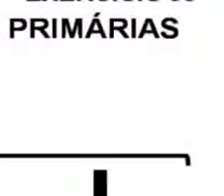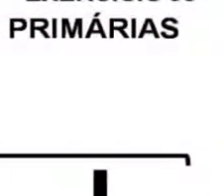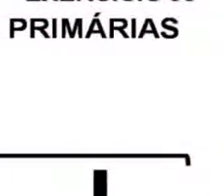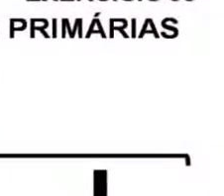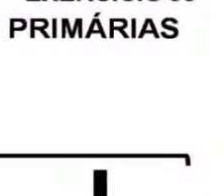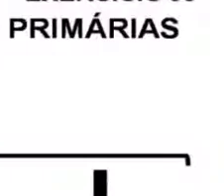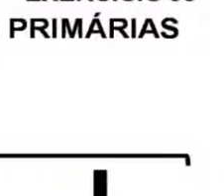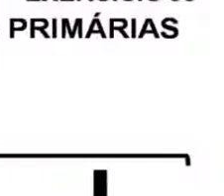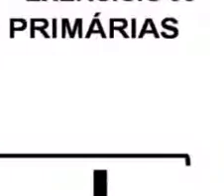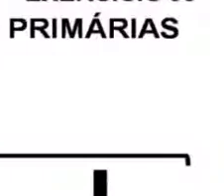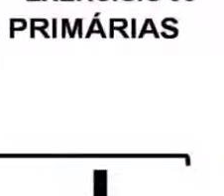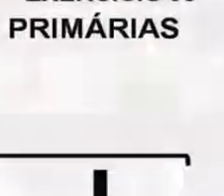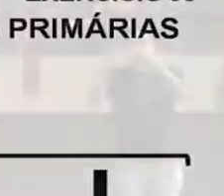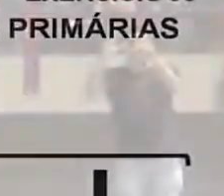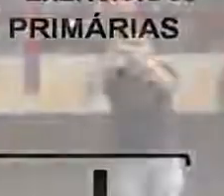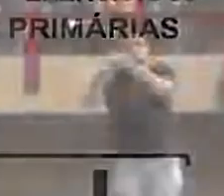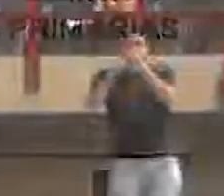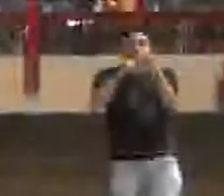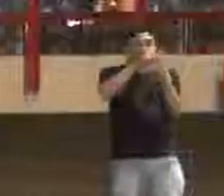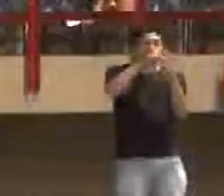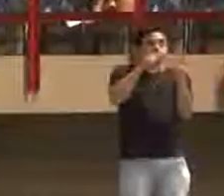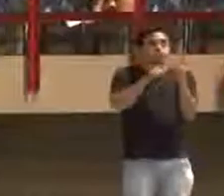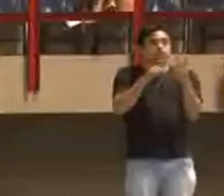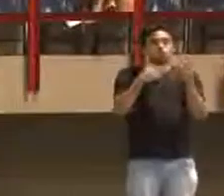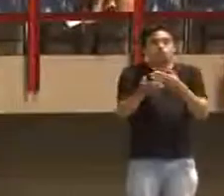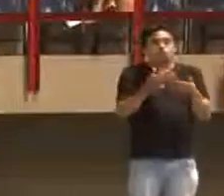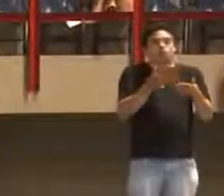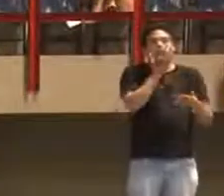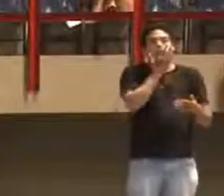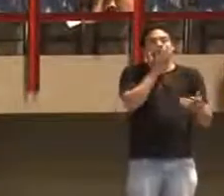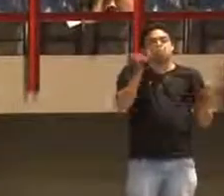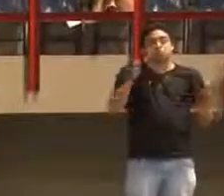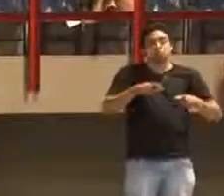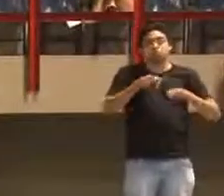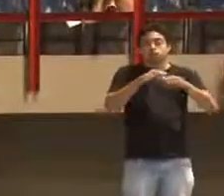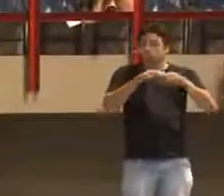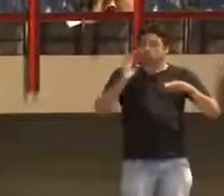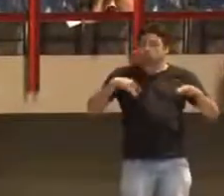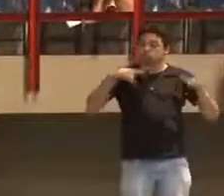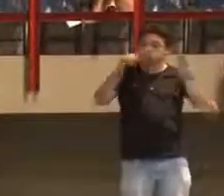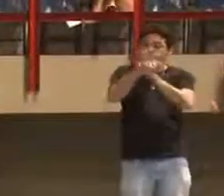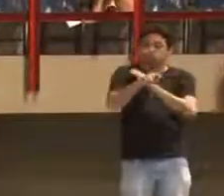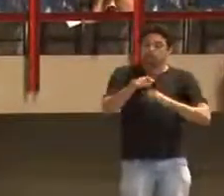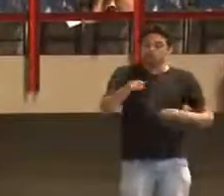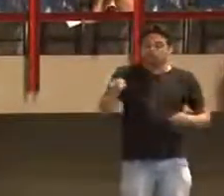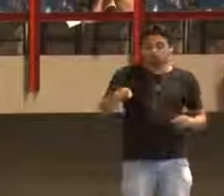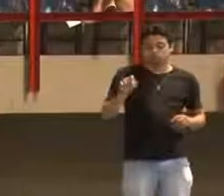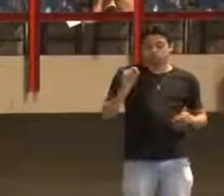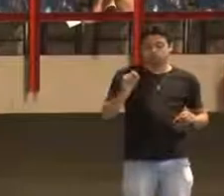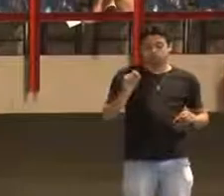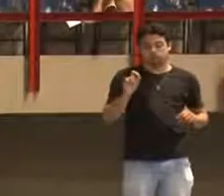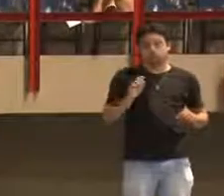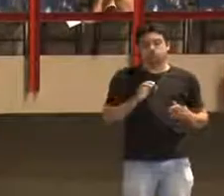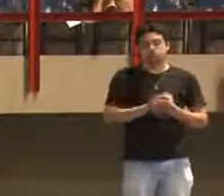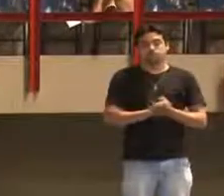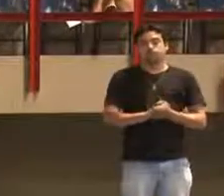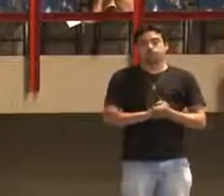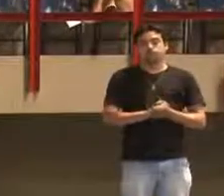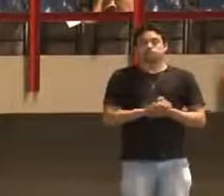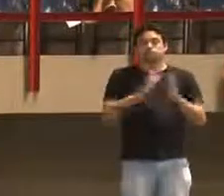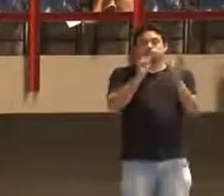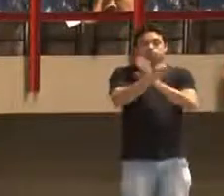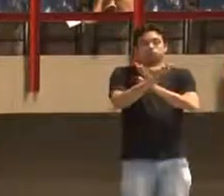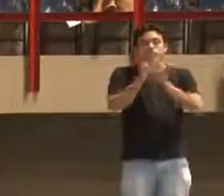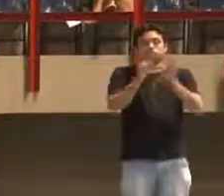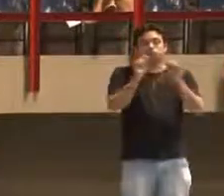você pode pintar o vermelho escuro. E assim vai acontecer com qualquer uma das cores. Aí a pergunta da questão é o seguinte, a pergunta da questão